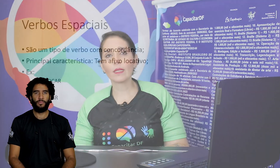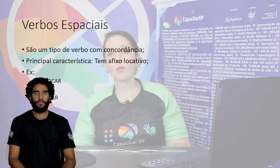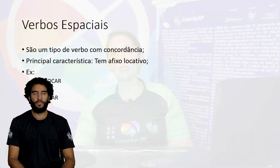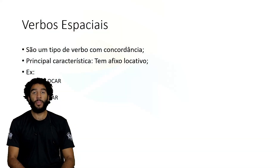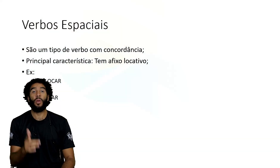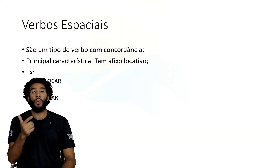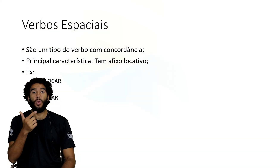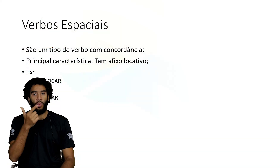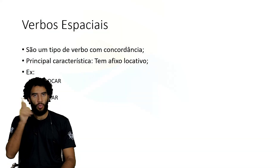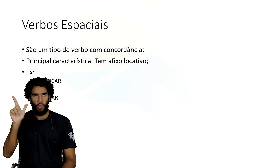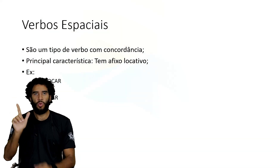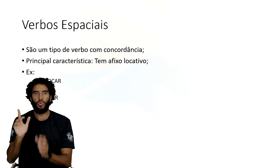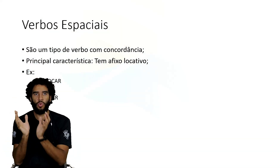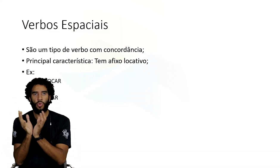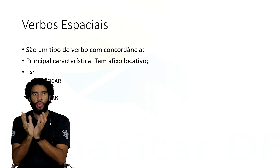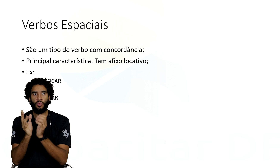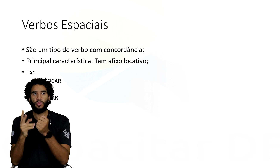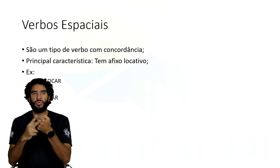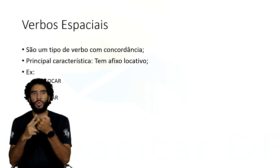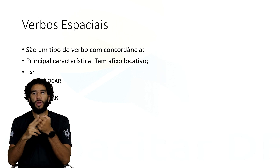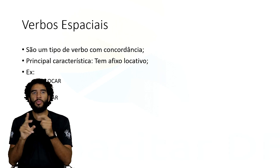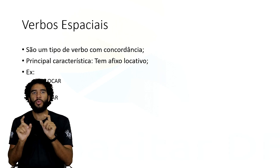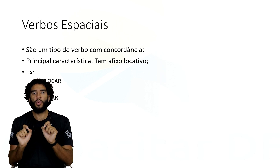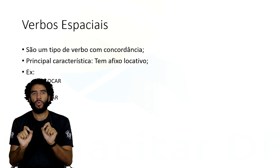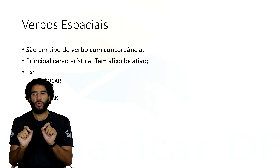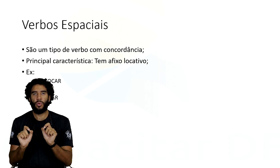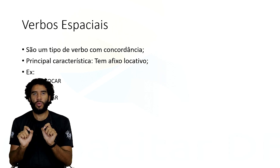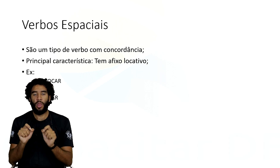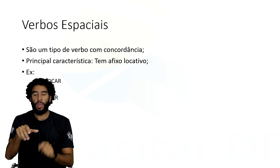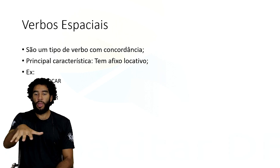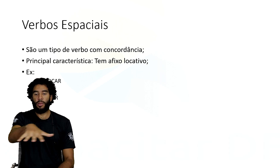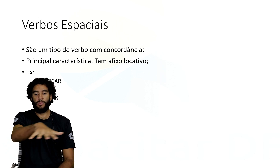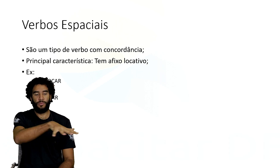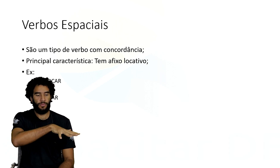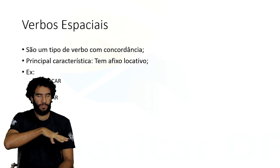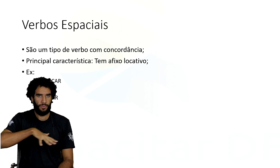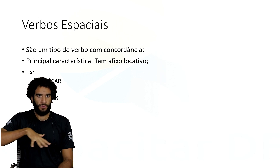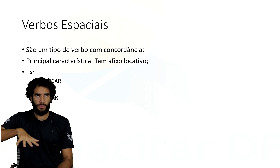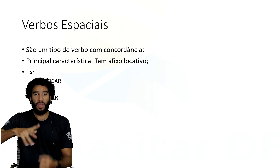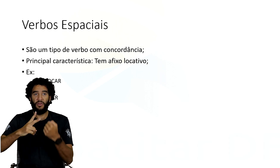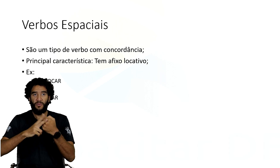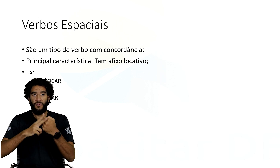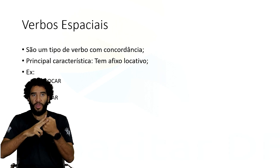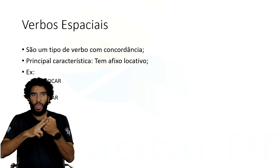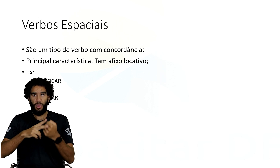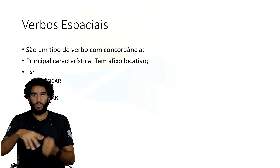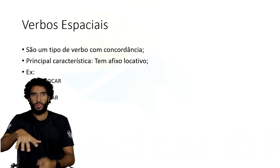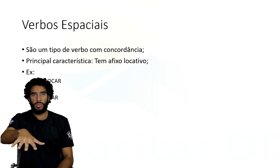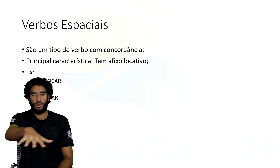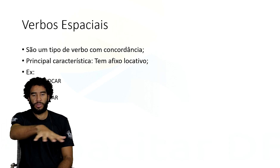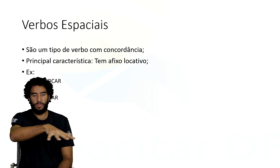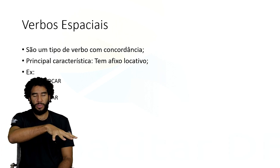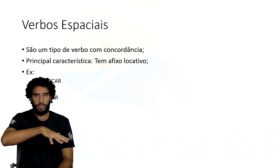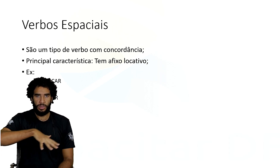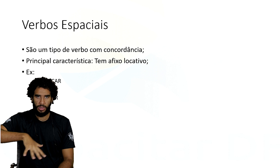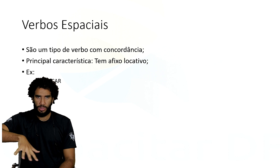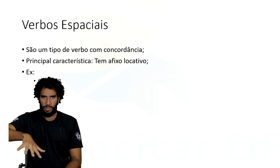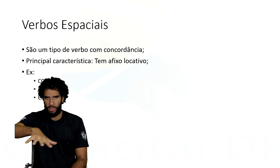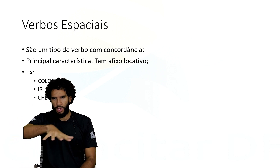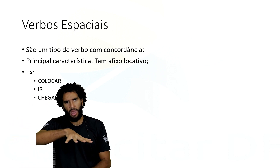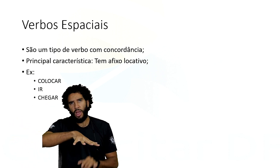Uma outra categoria que a gente tem de verbos são chamados de verbos espaciais, tá? O que são os verbos